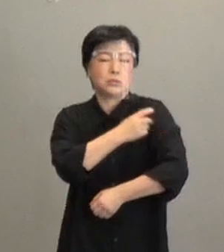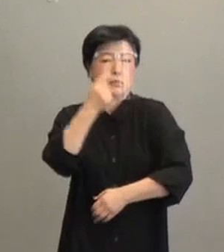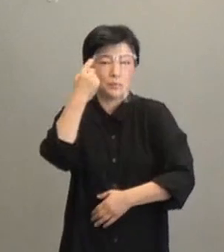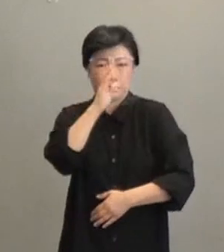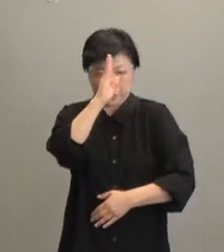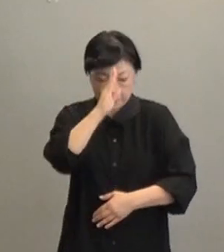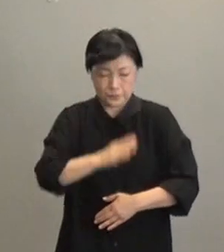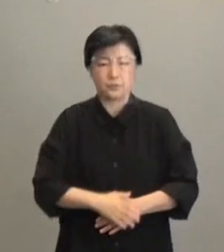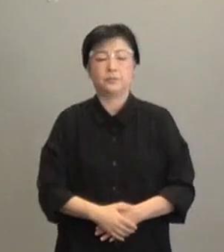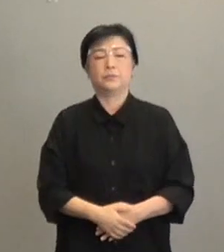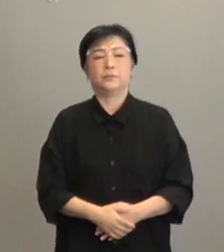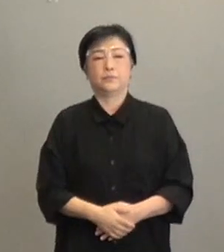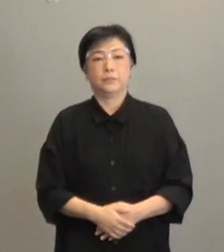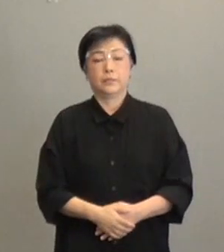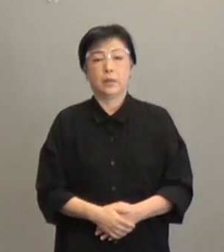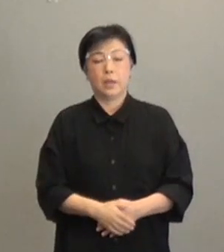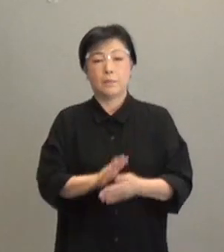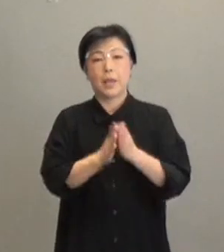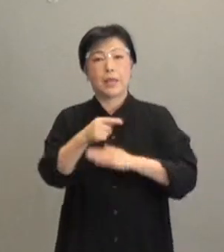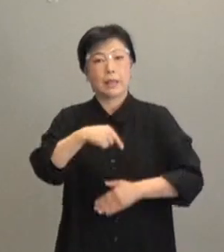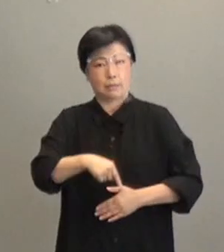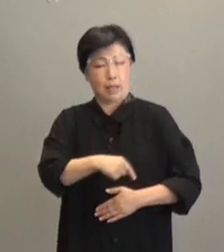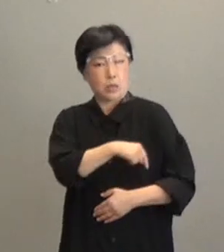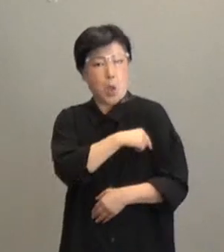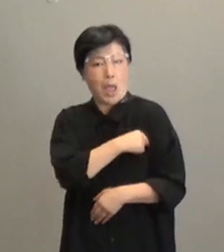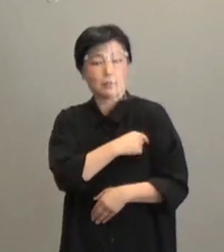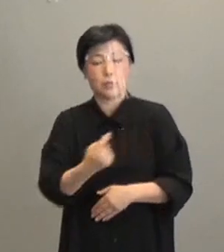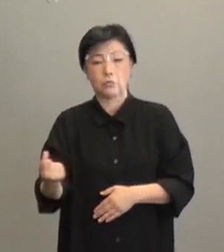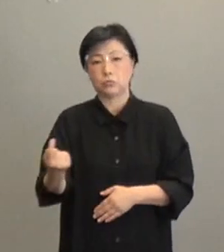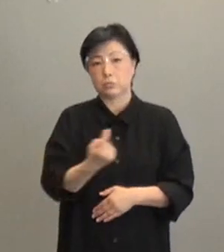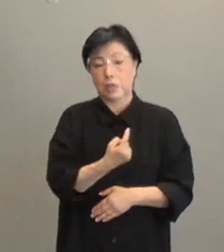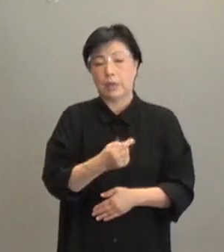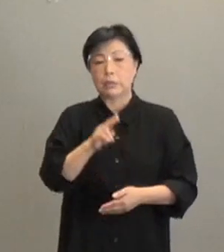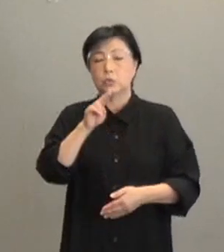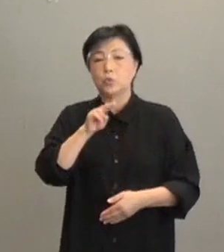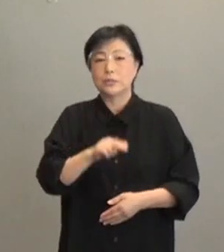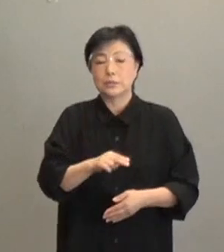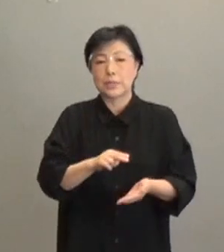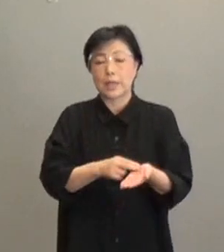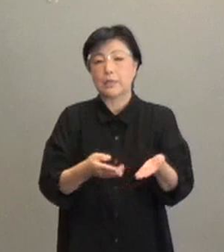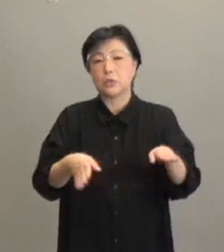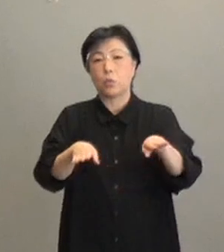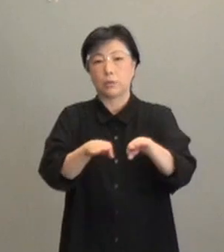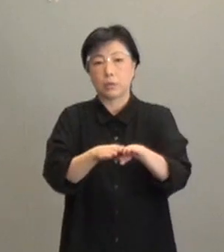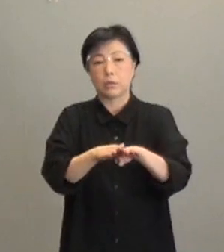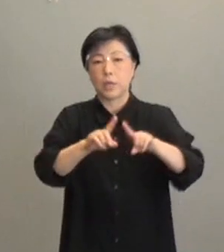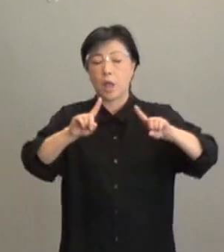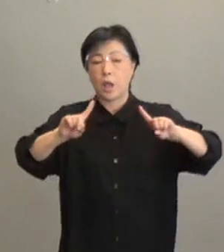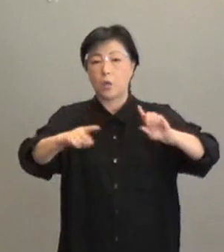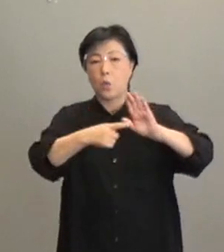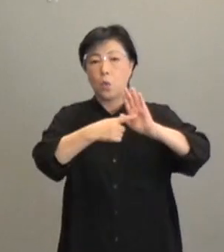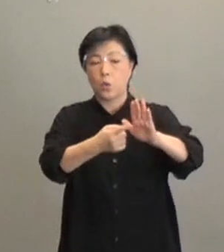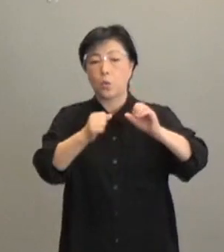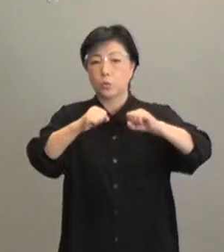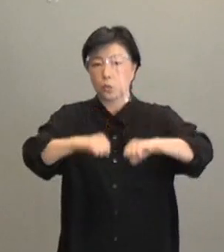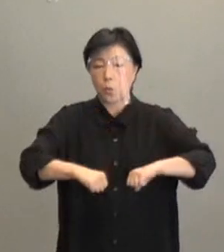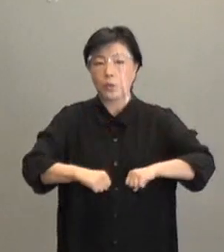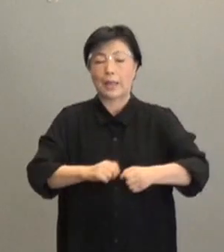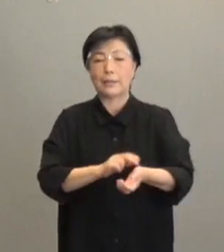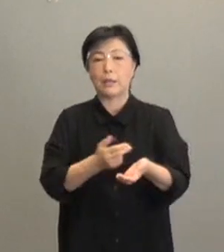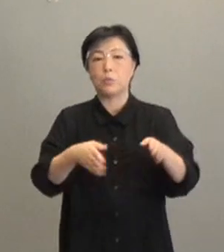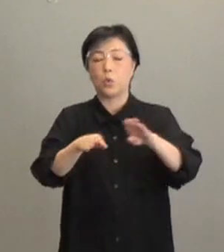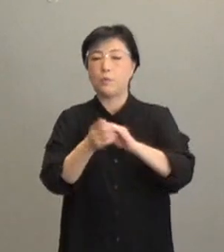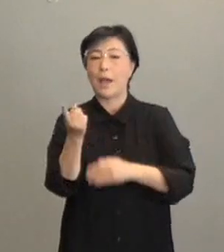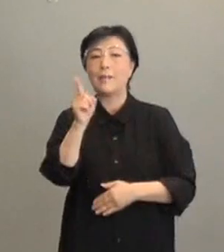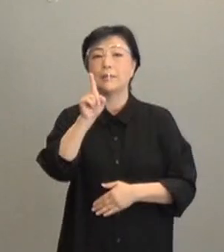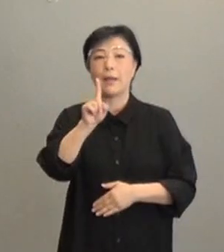。また県内の発熱外来指定医療機関のうち公表を承諾した医療機関について、明日